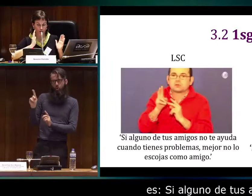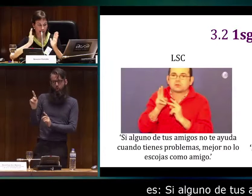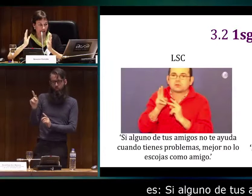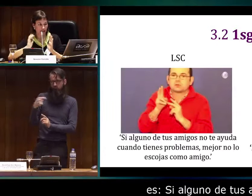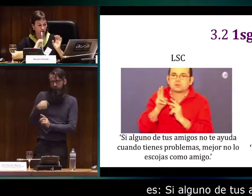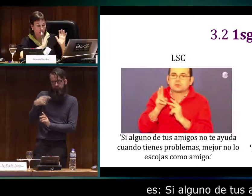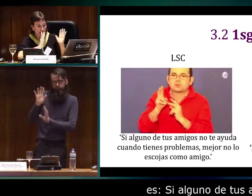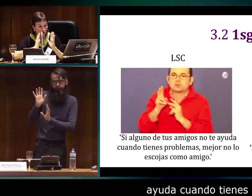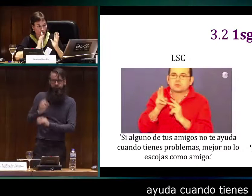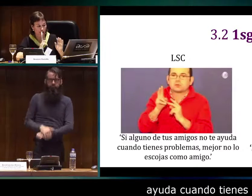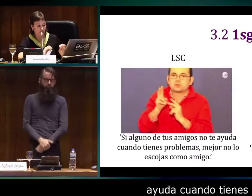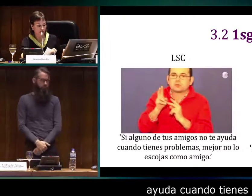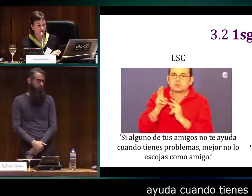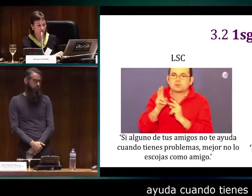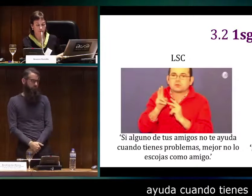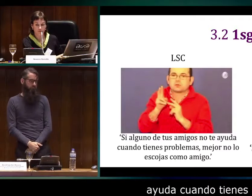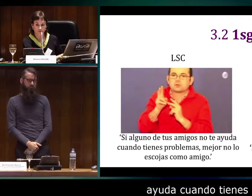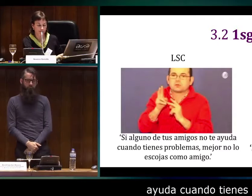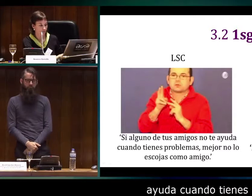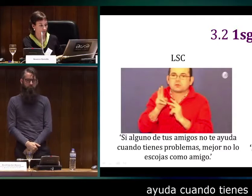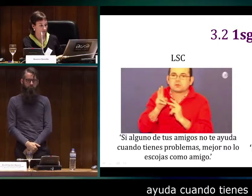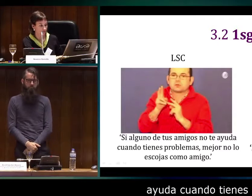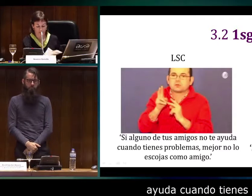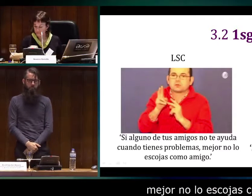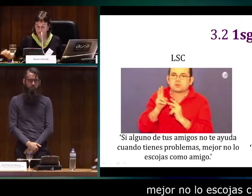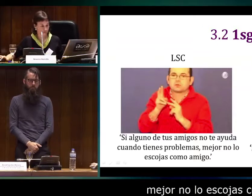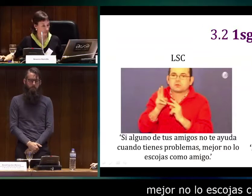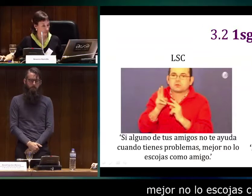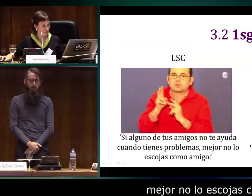Y como veréis en el vídeo, es el último fragmento.